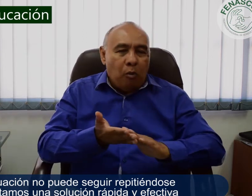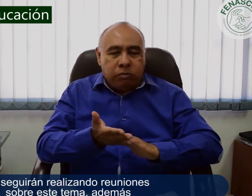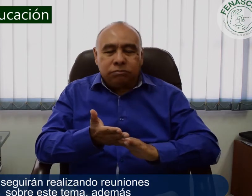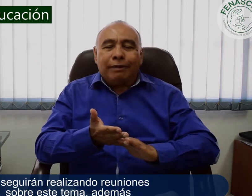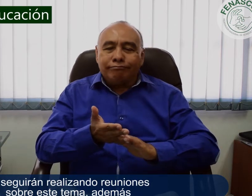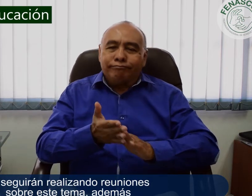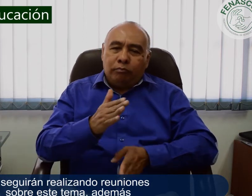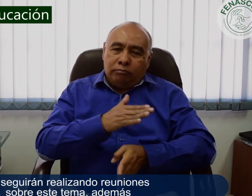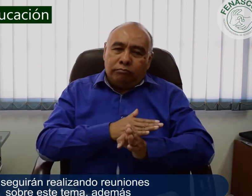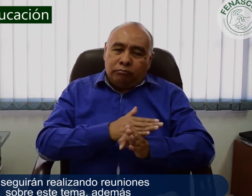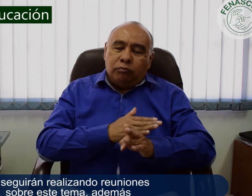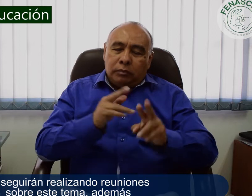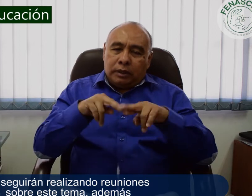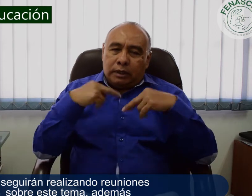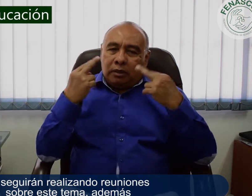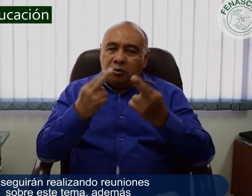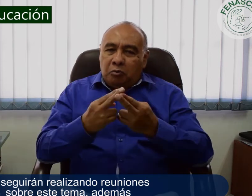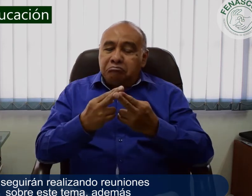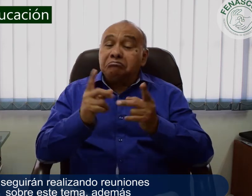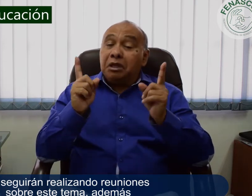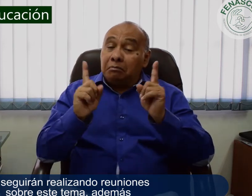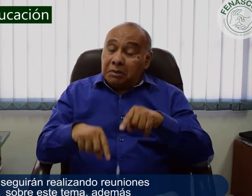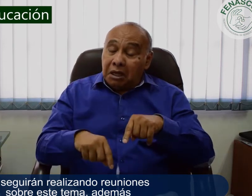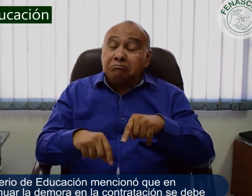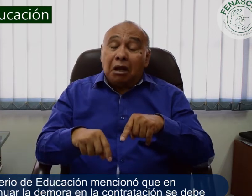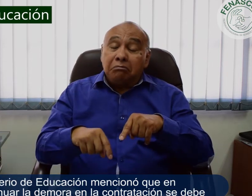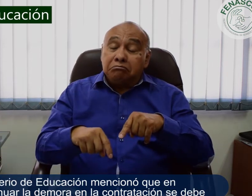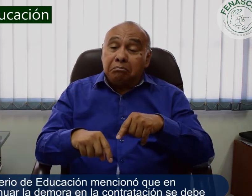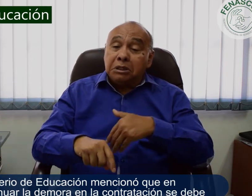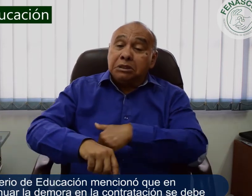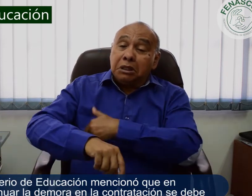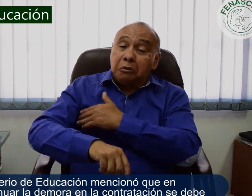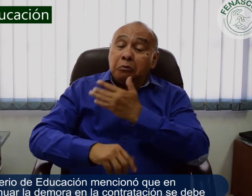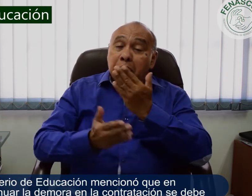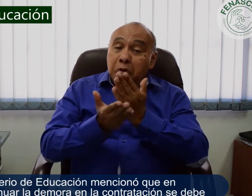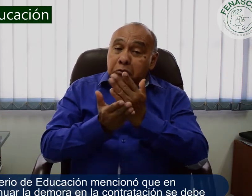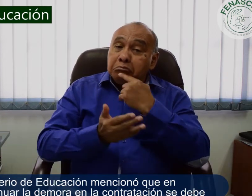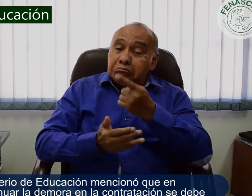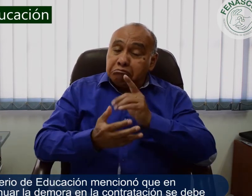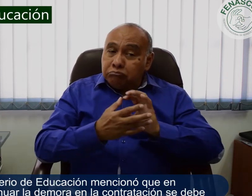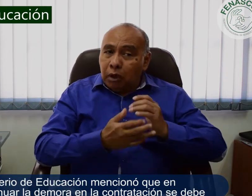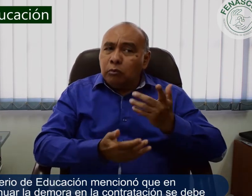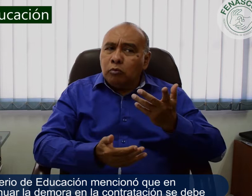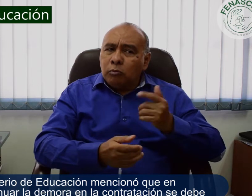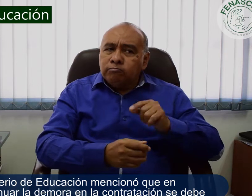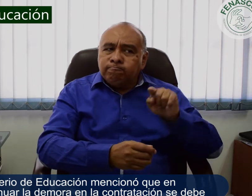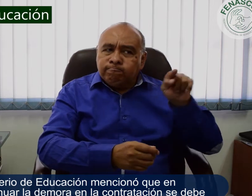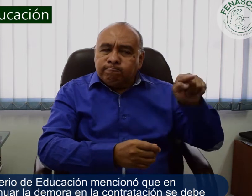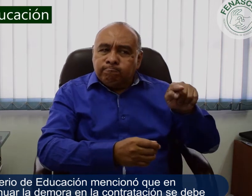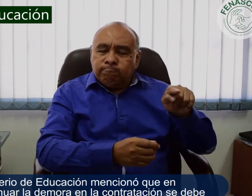rápida y efectiva. Se seguirán realizando reuniones sobre este tema. Además, el Ministerio de Educación mencionó que en caso de continuar la